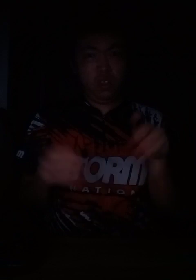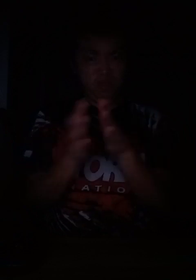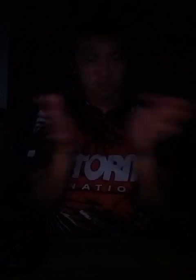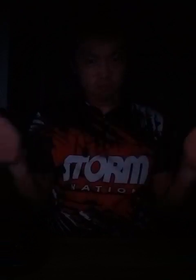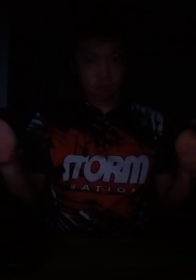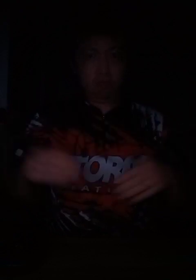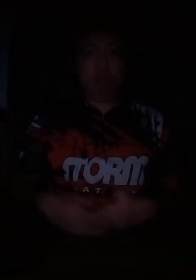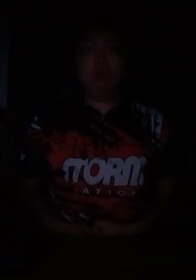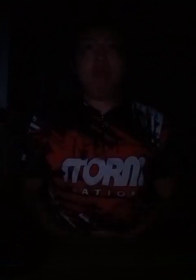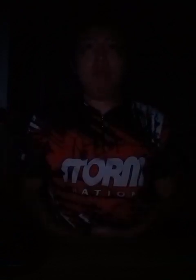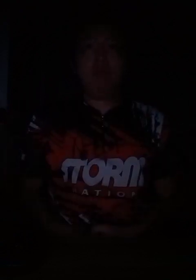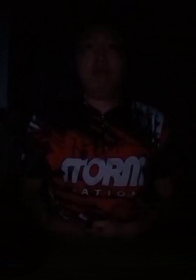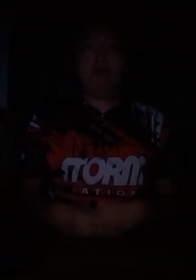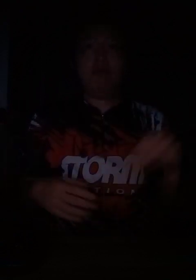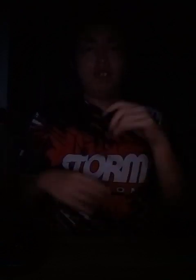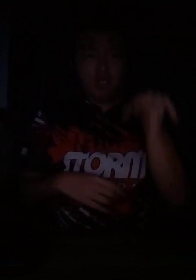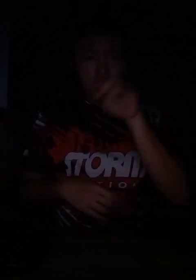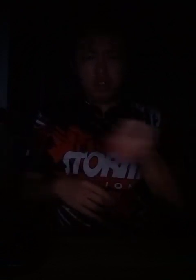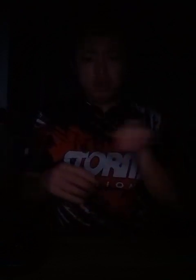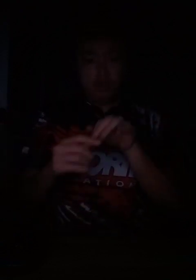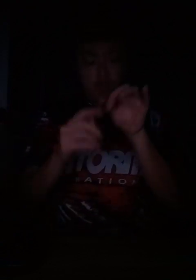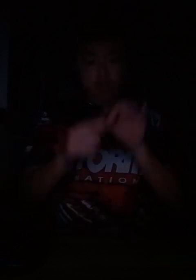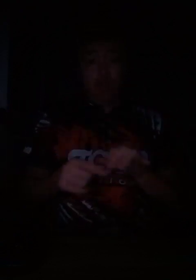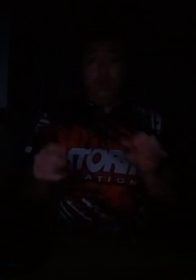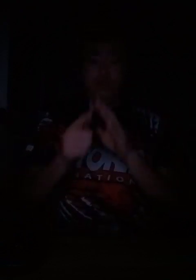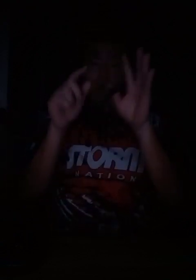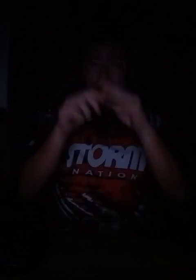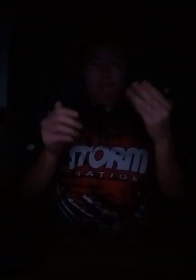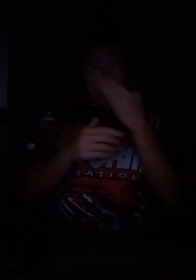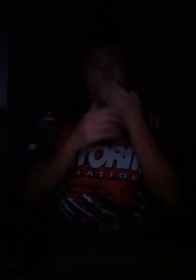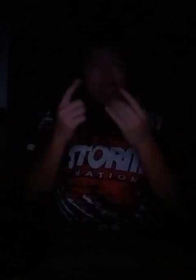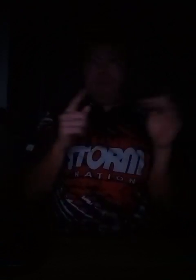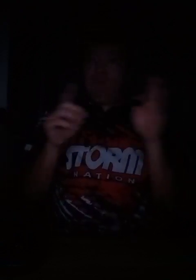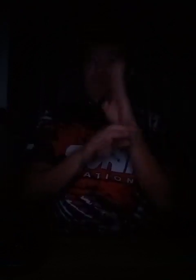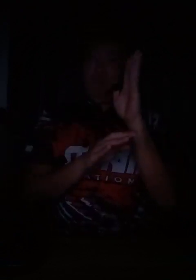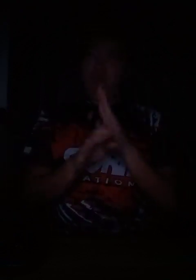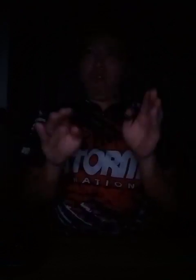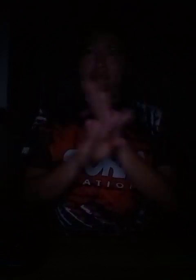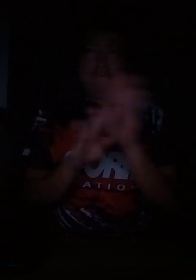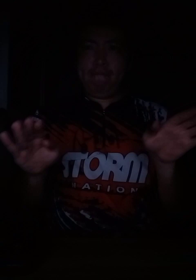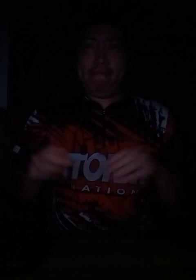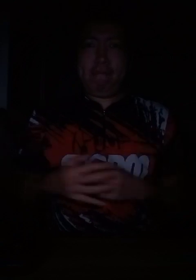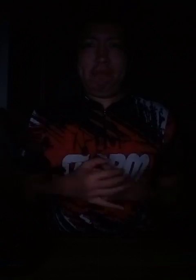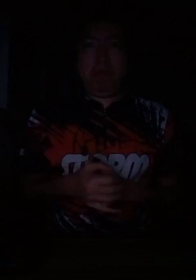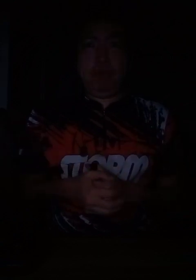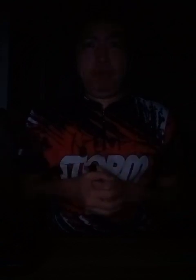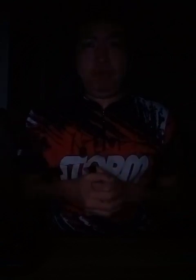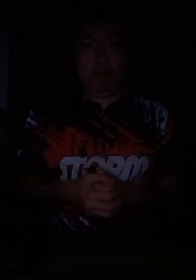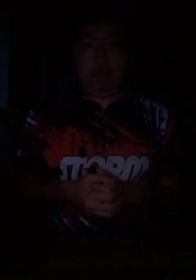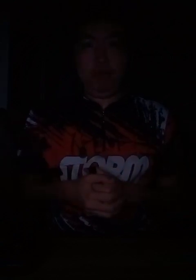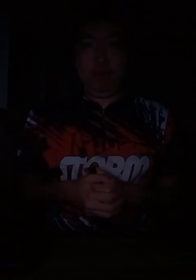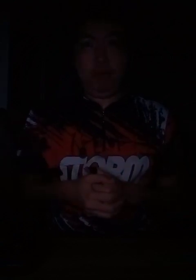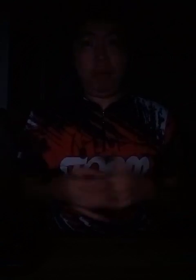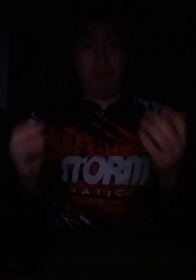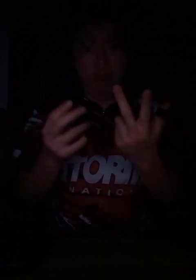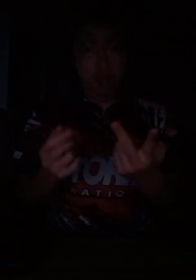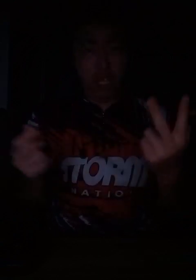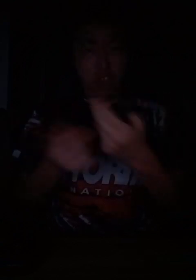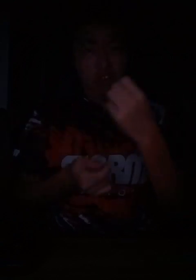시작됐습니다. 다행히 직원 등 15명이 긴급 대피해 인명피해는 없었습니다. 30분 뒤에는 경기도